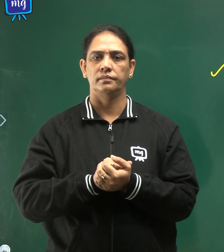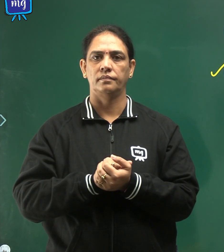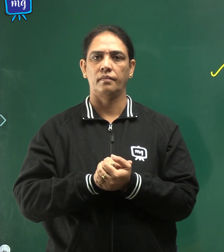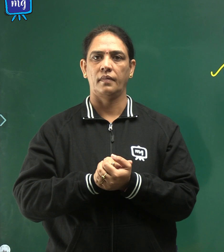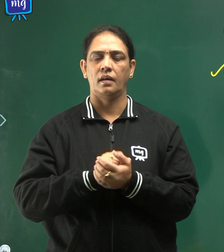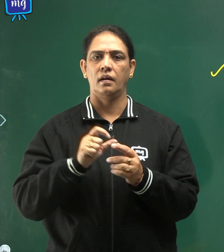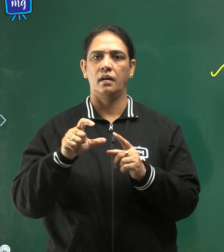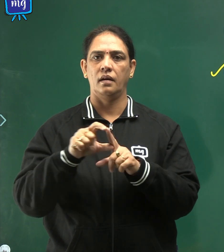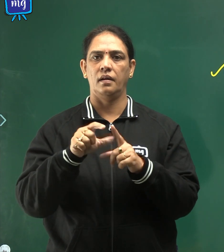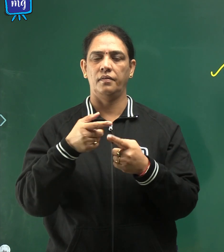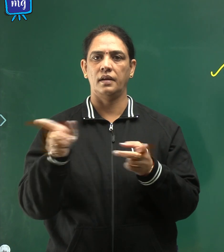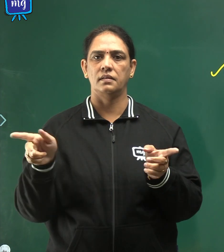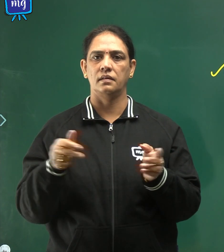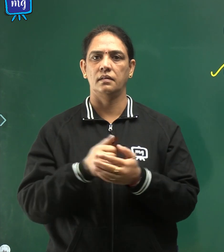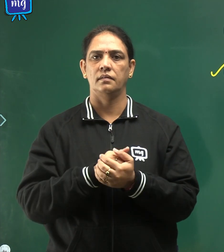अंतर